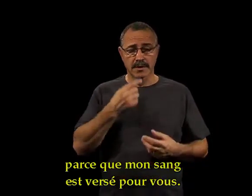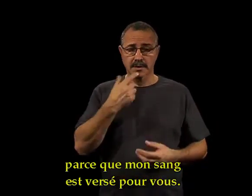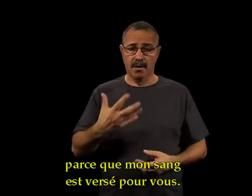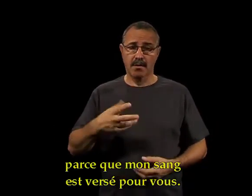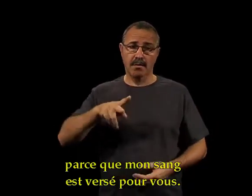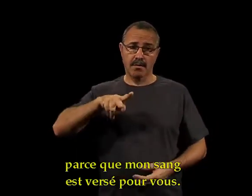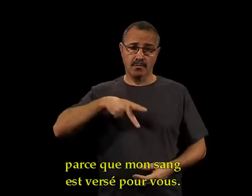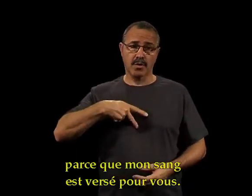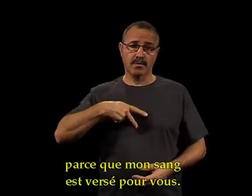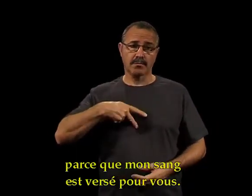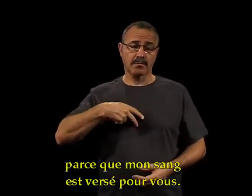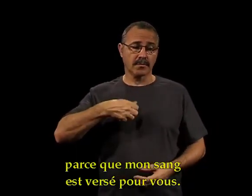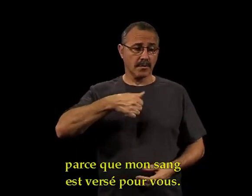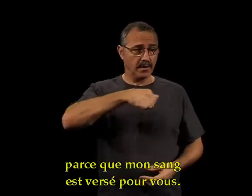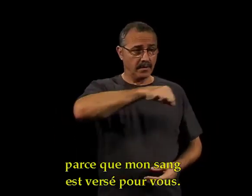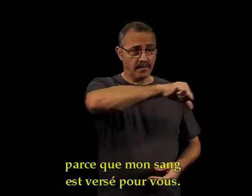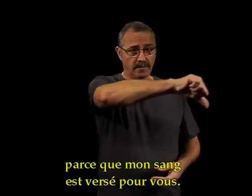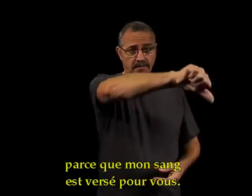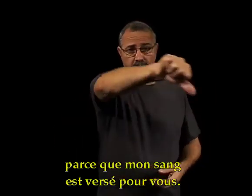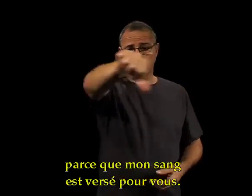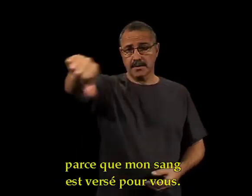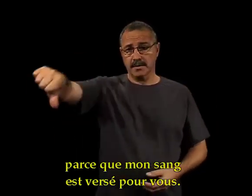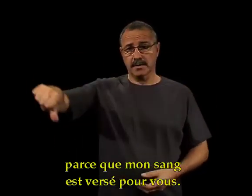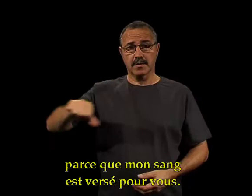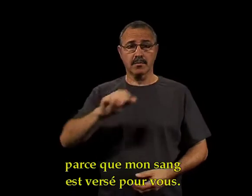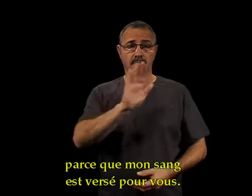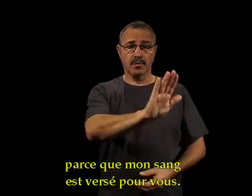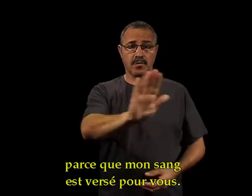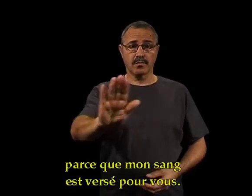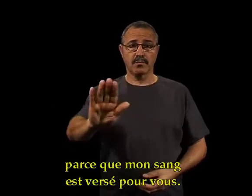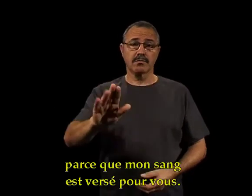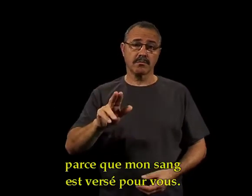Parce que mon sang est versé pour vous.